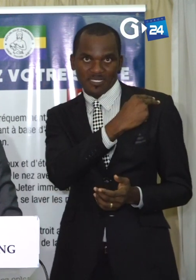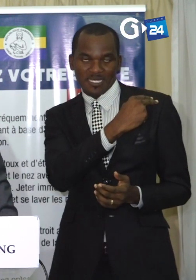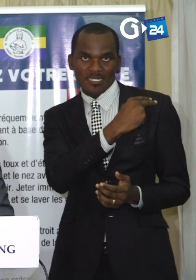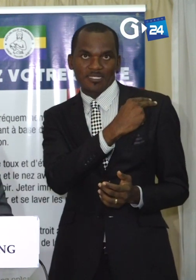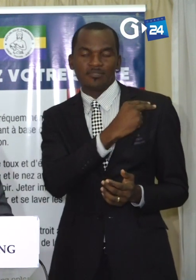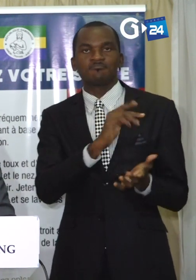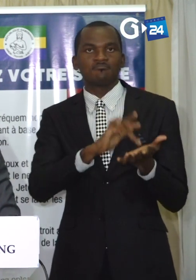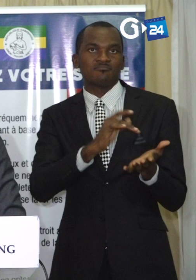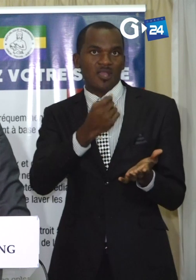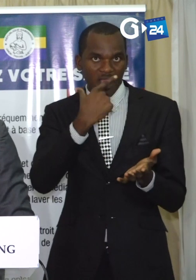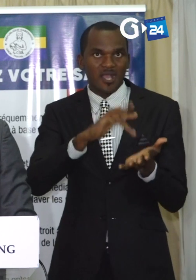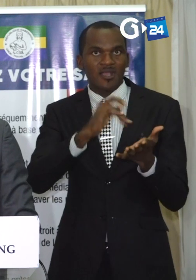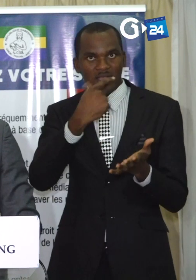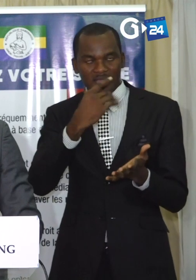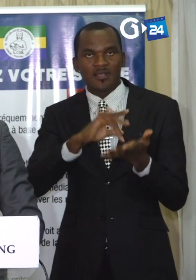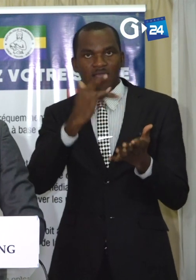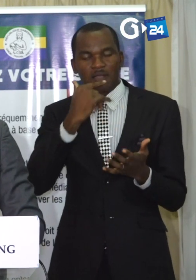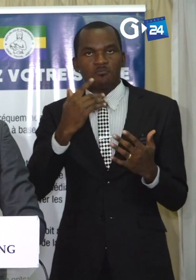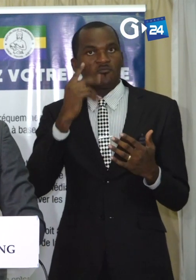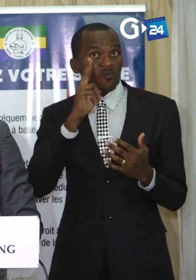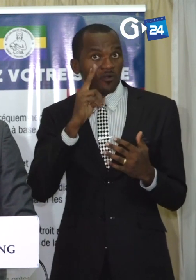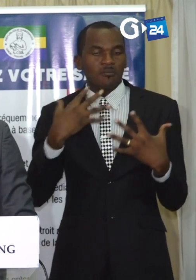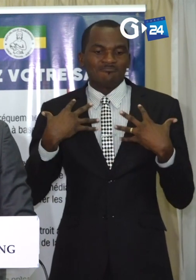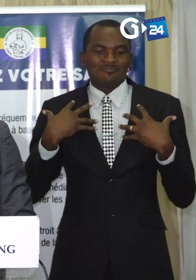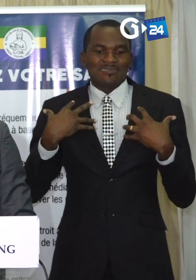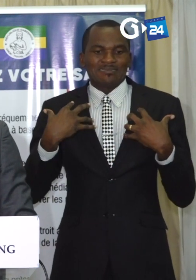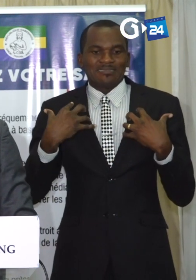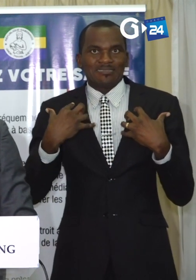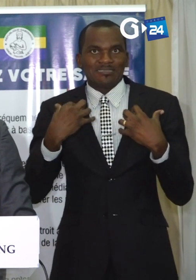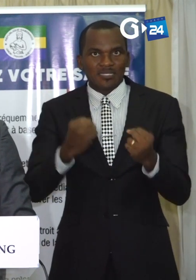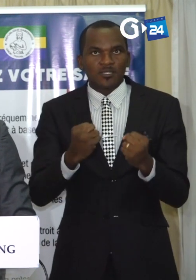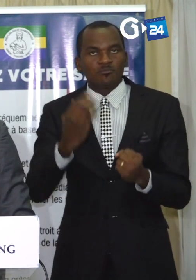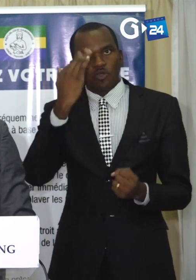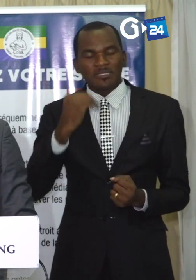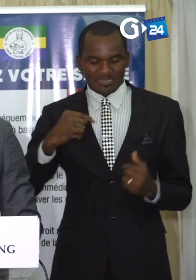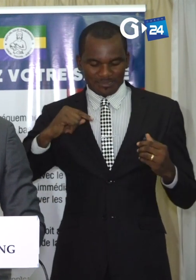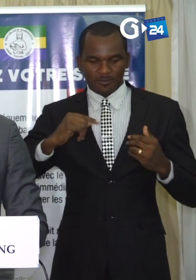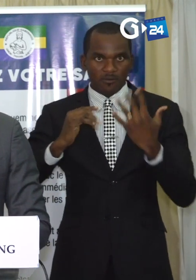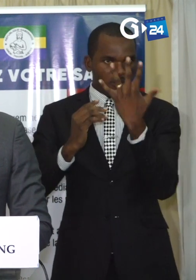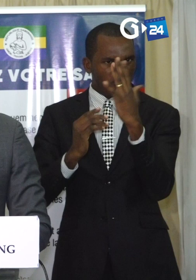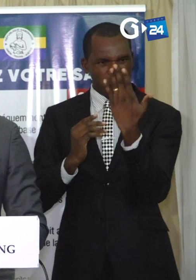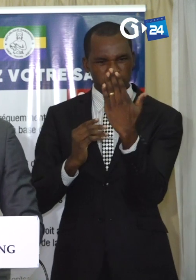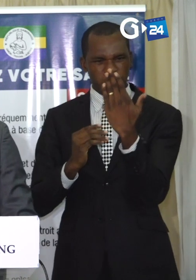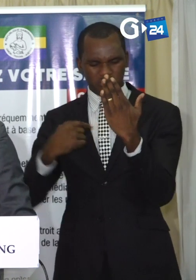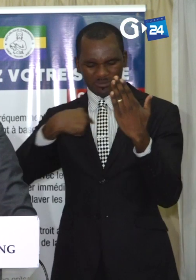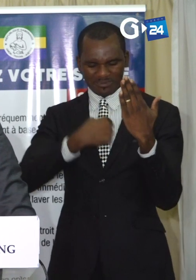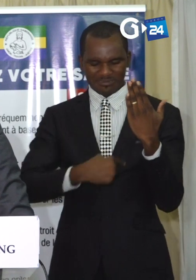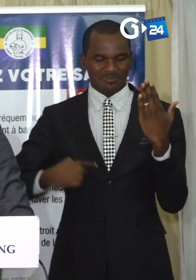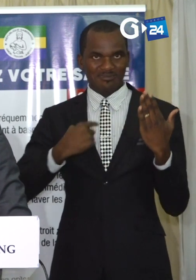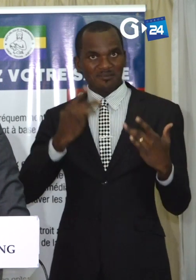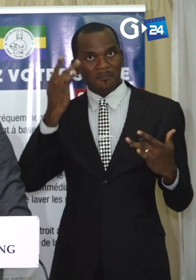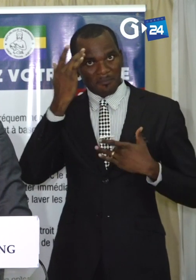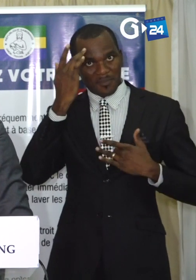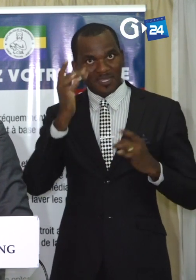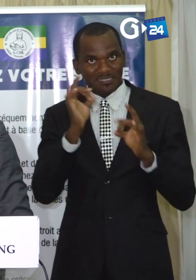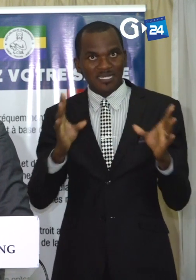hydroxychloroquine et azithromycine au regard des lésions pulmonaires qu'ils présentent au scanner et devant